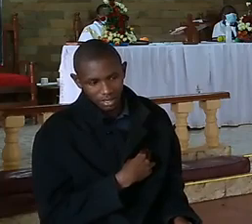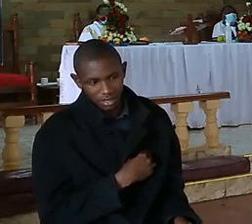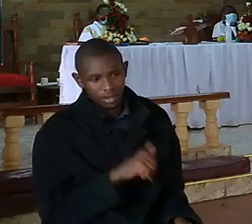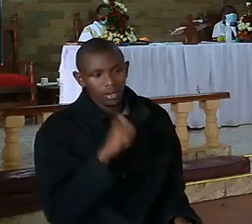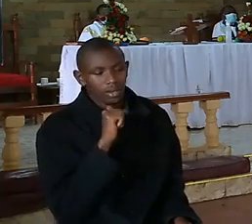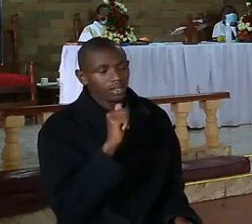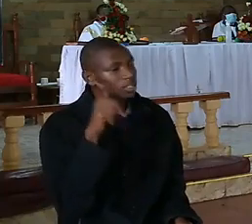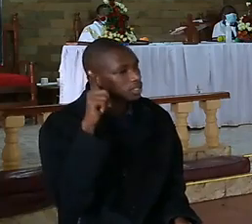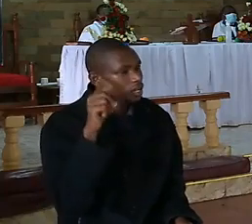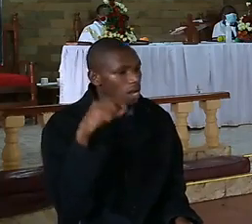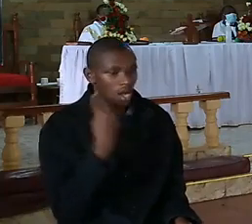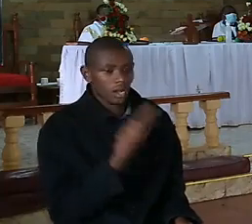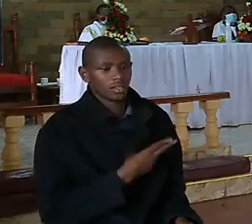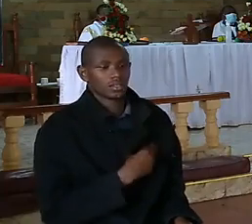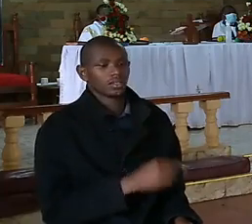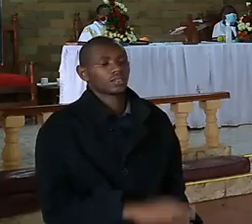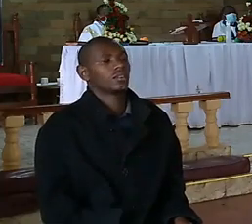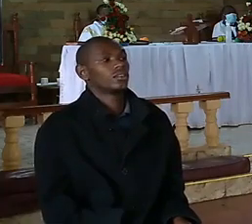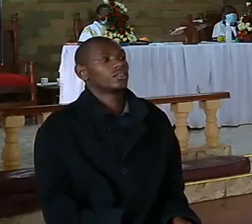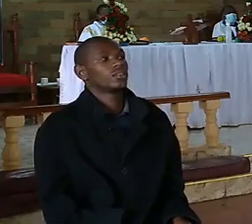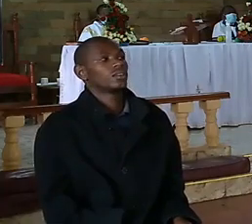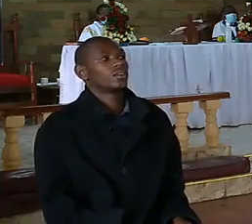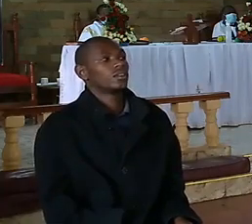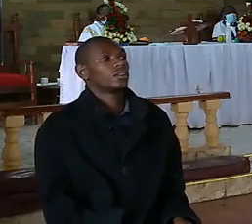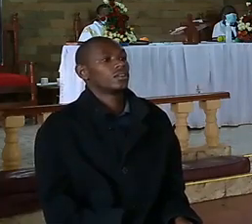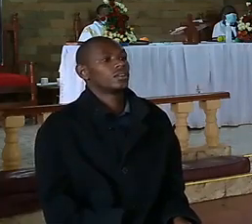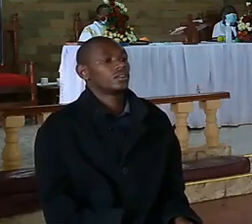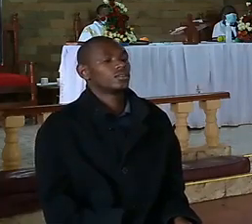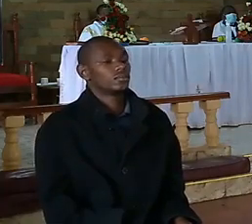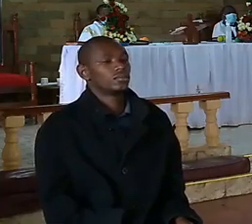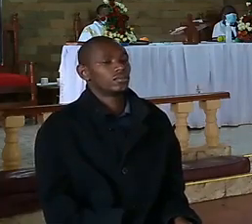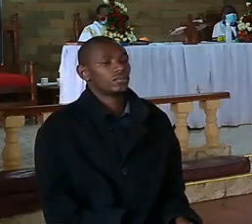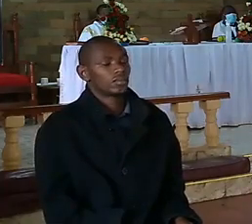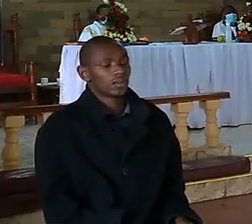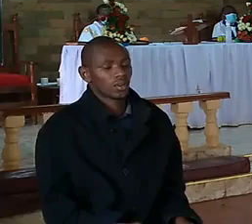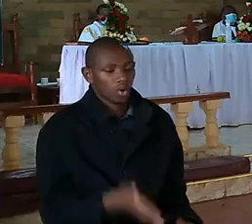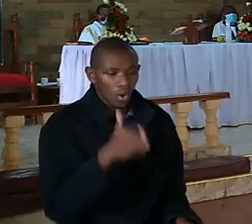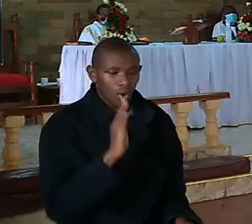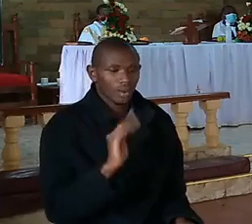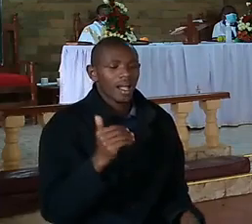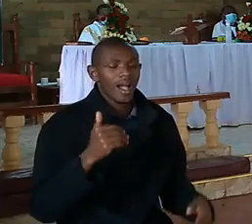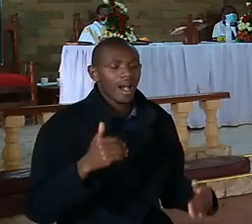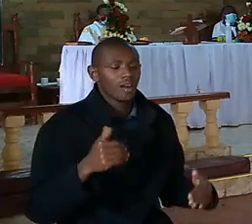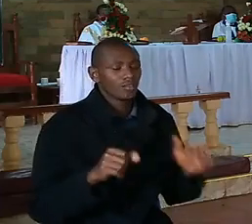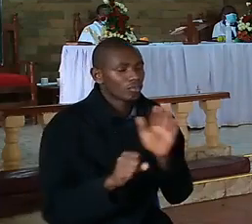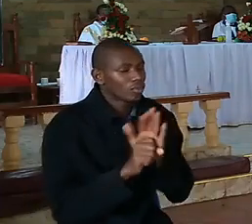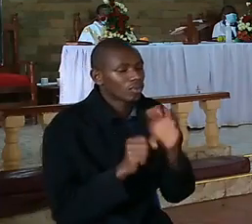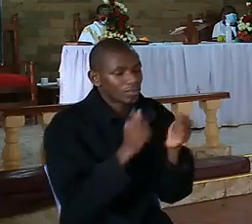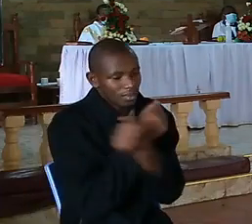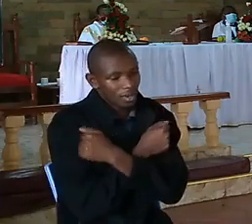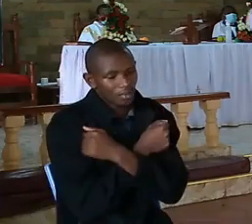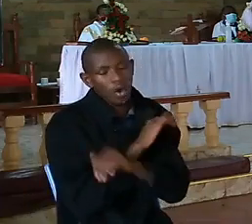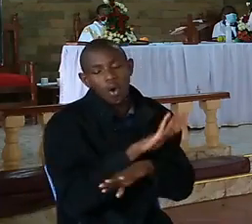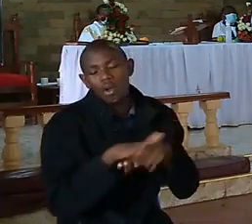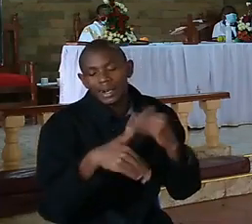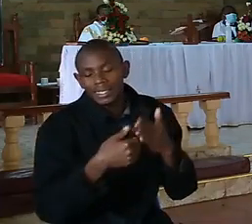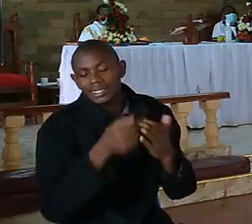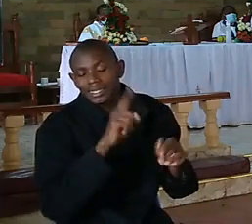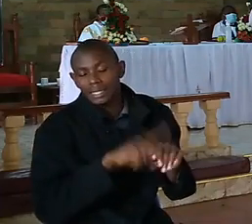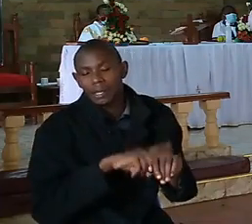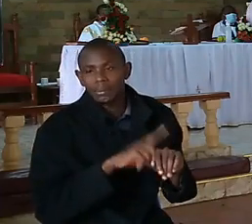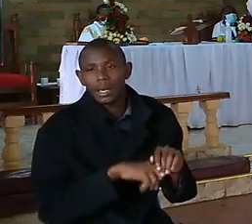gũtũigua na ndekwenda gũtuona ona ndekwenda kũmenya kĩrĩa tũragerera ngai aiyũirwo nĩ wendo na hingo ciothe nĩ akoragwo